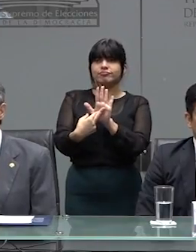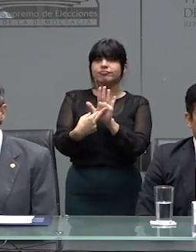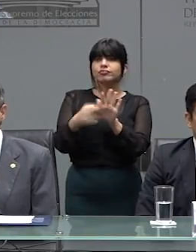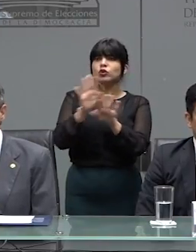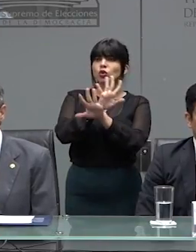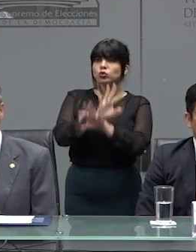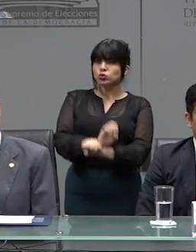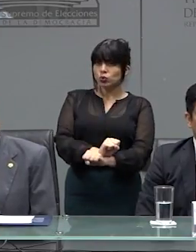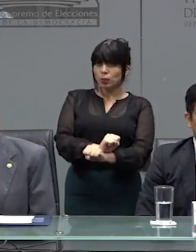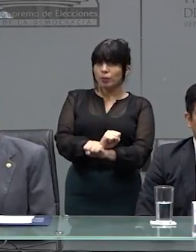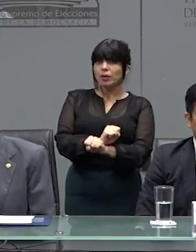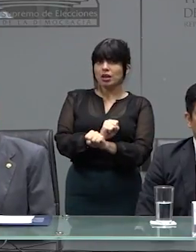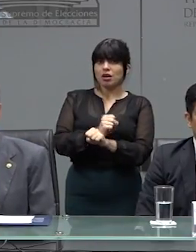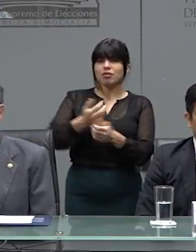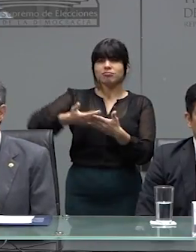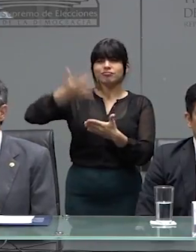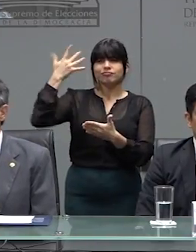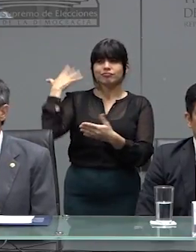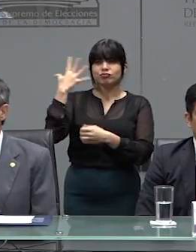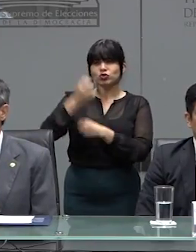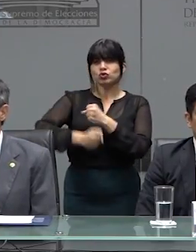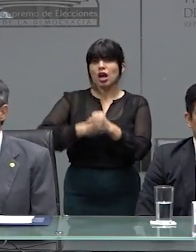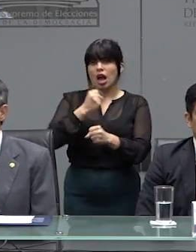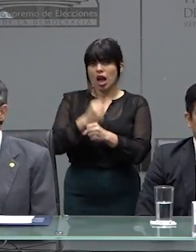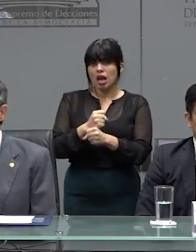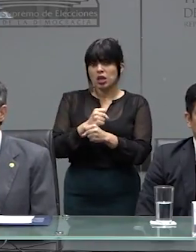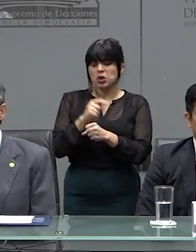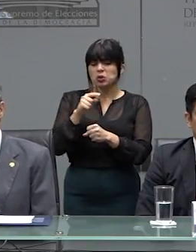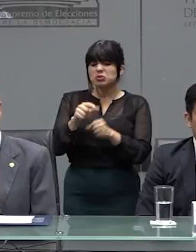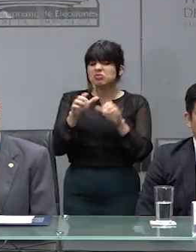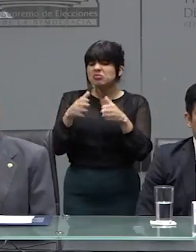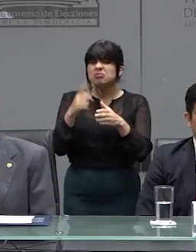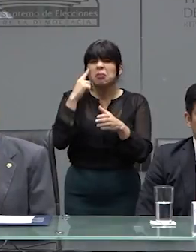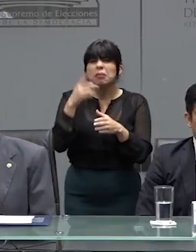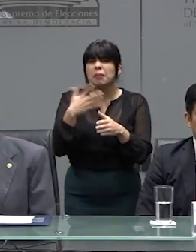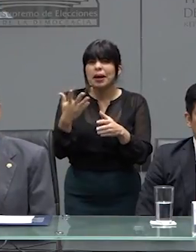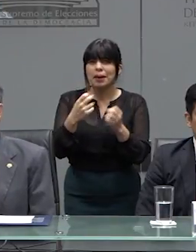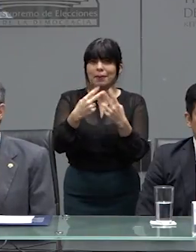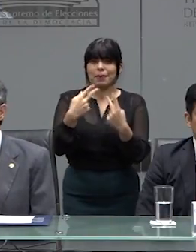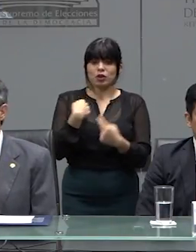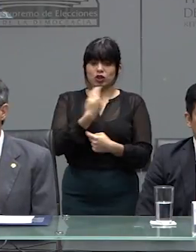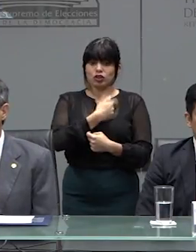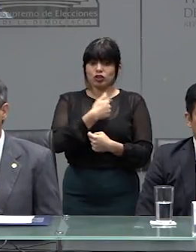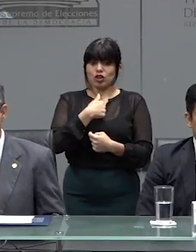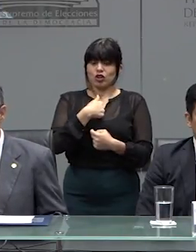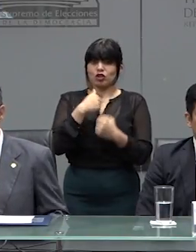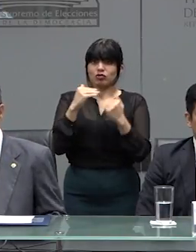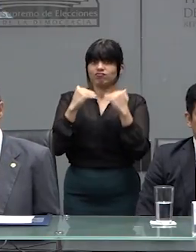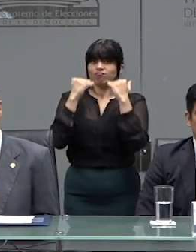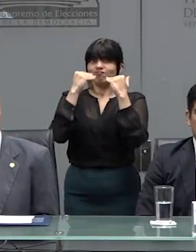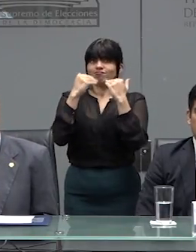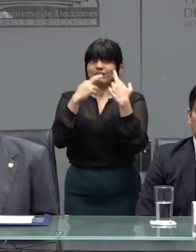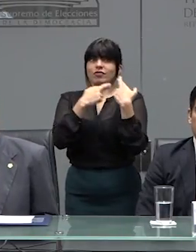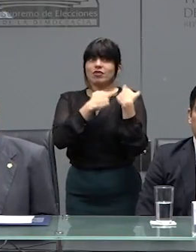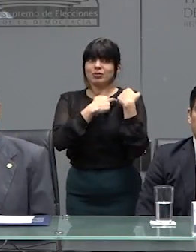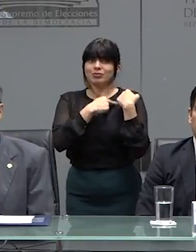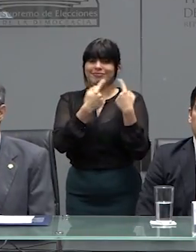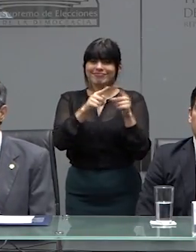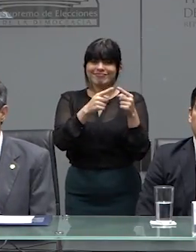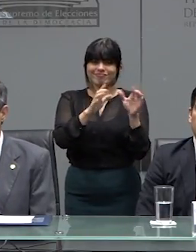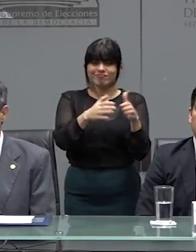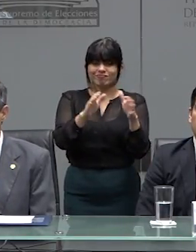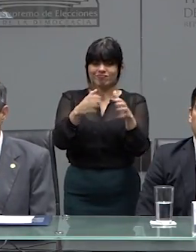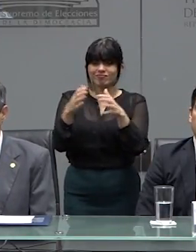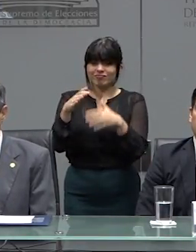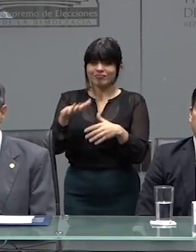una costumbre de vieja data que nos permite a nosotros, como máximos responsables de los diferentes sectores